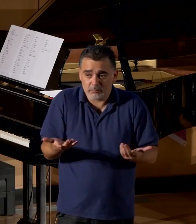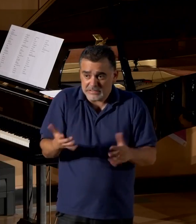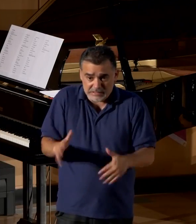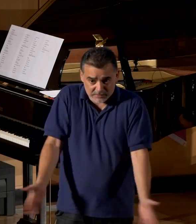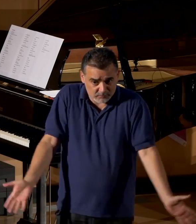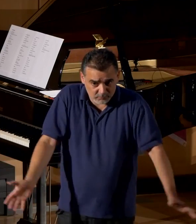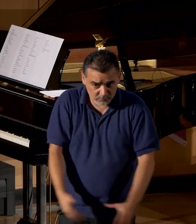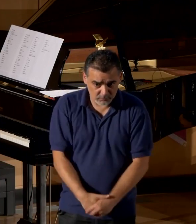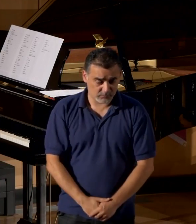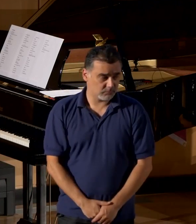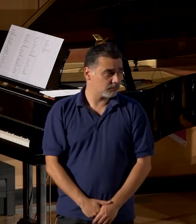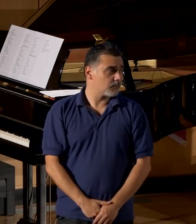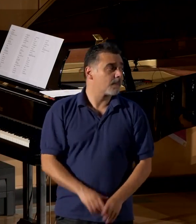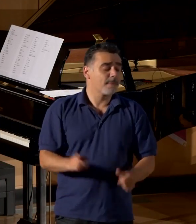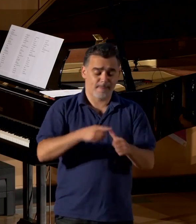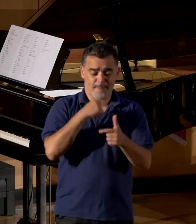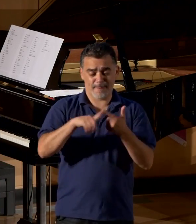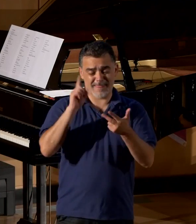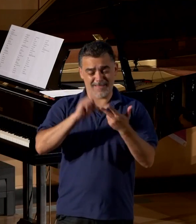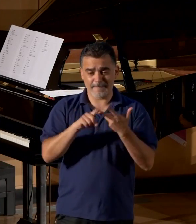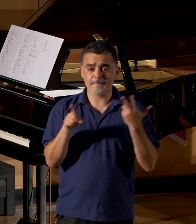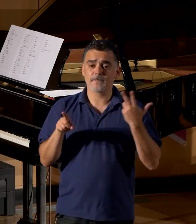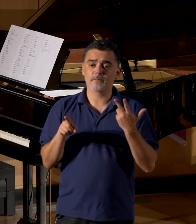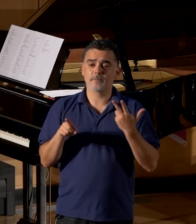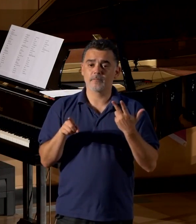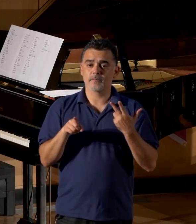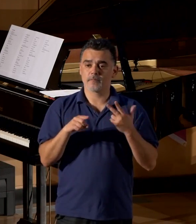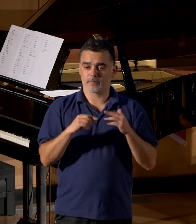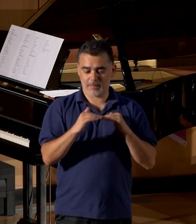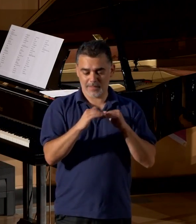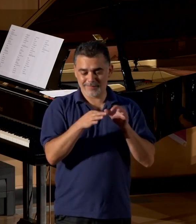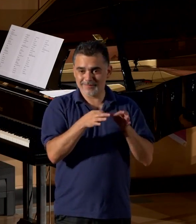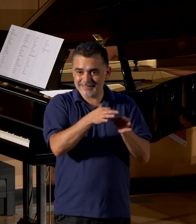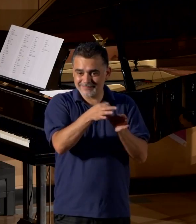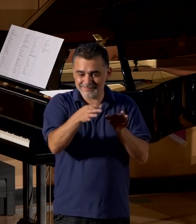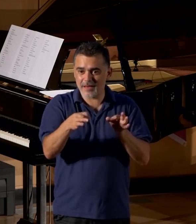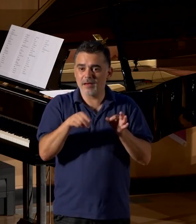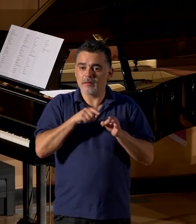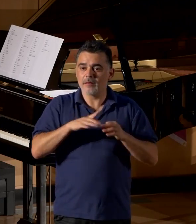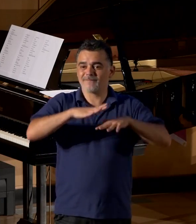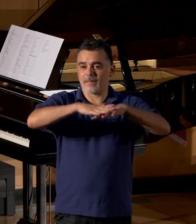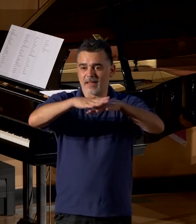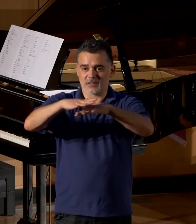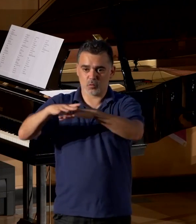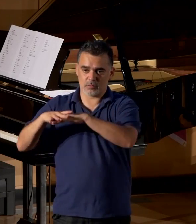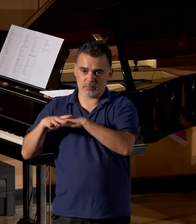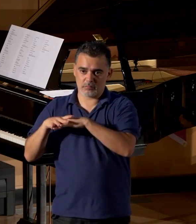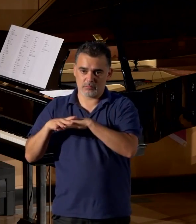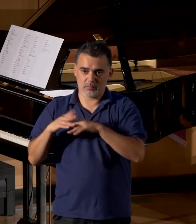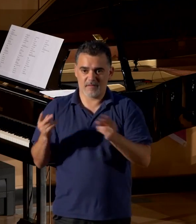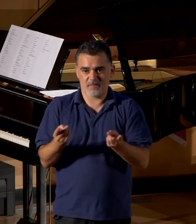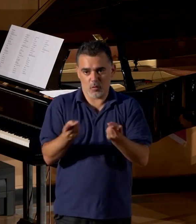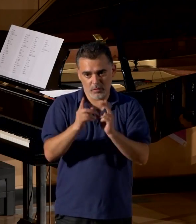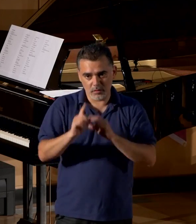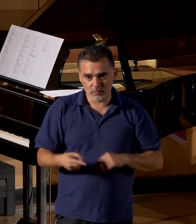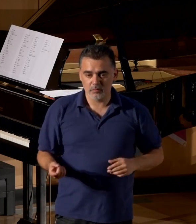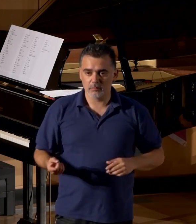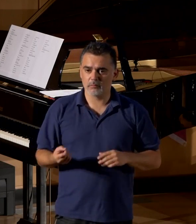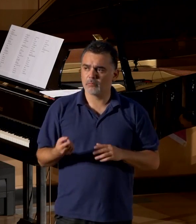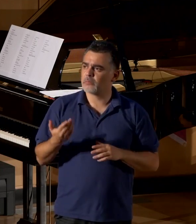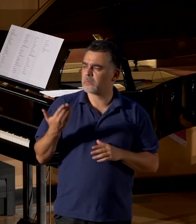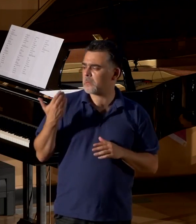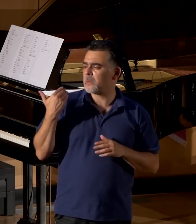Dann das vierte Handlungsfeld ist die sektorübergreifende Vernetzung fördern. Da ist ja auch in den letzten Jahren viel